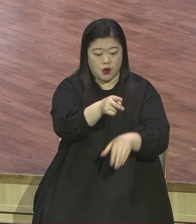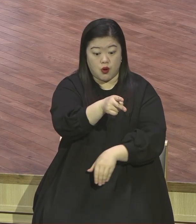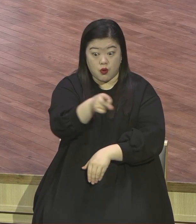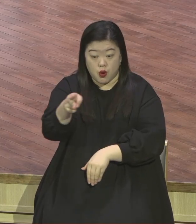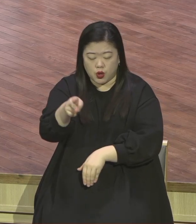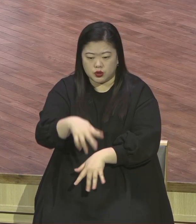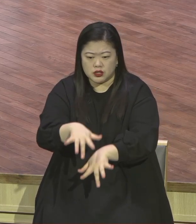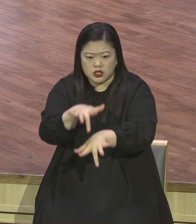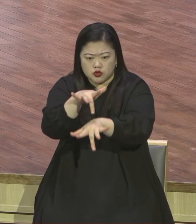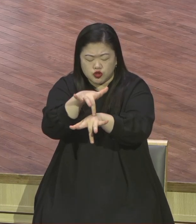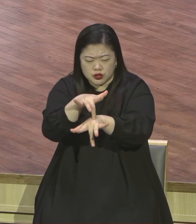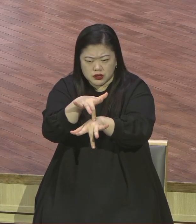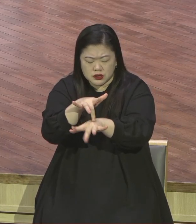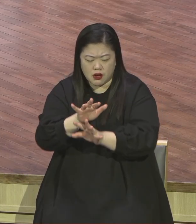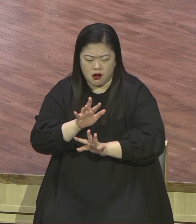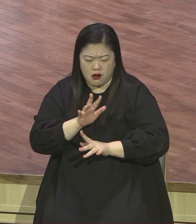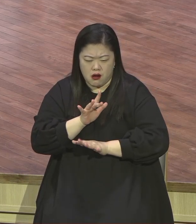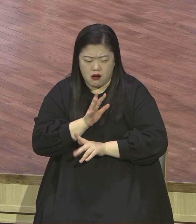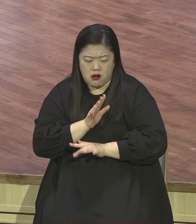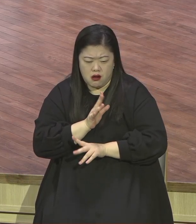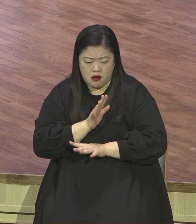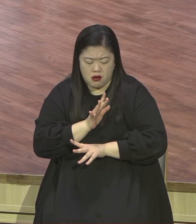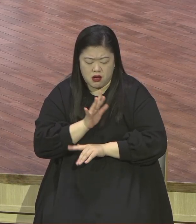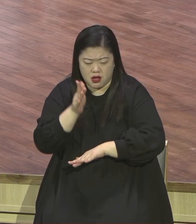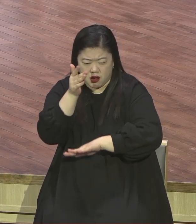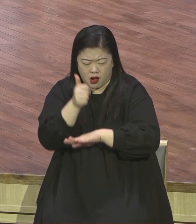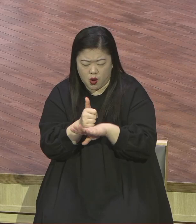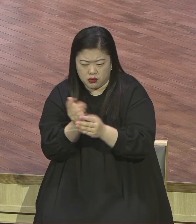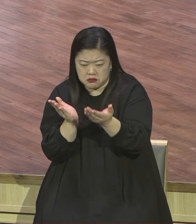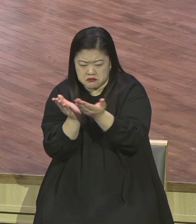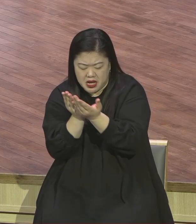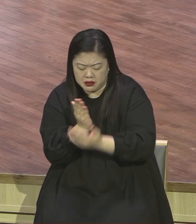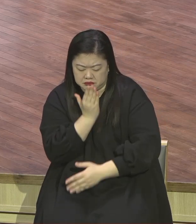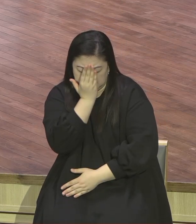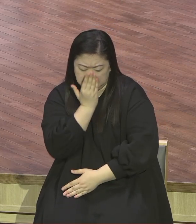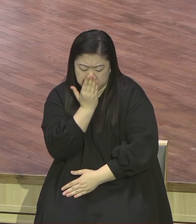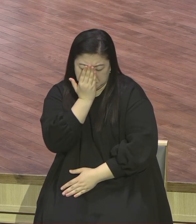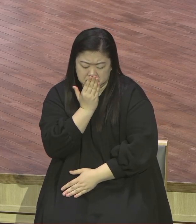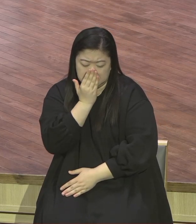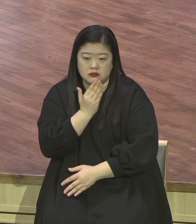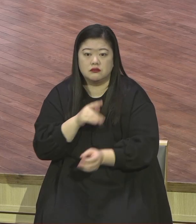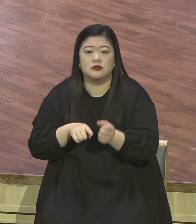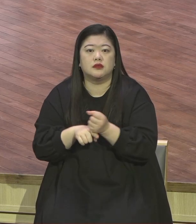두려워하므로 그 비위를 맞추는 것 그게 종교예요.